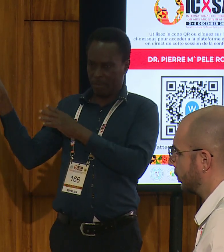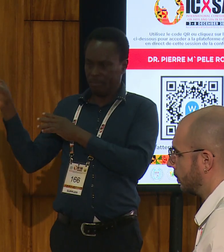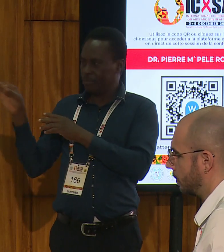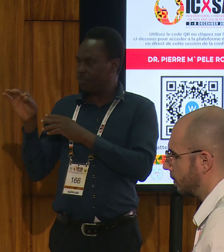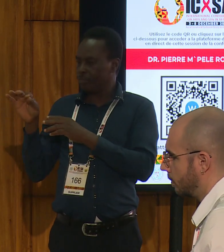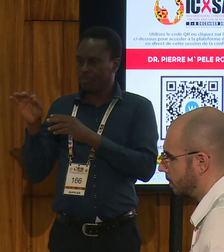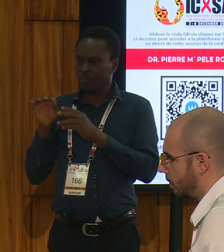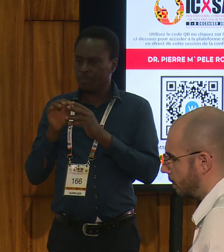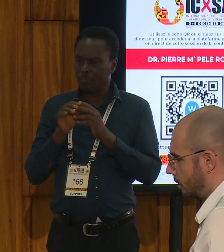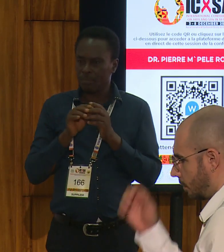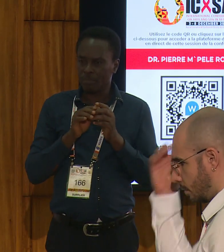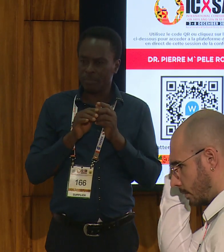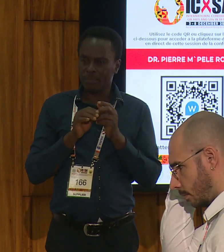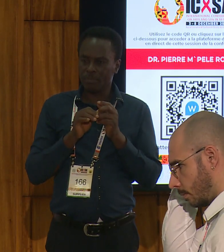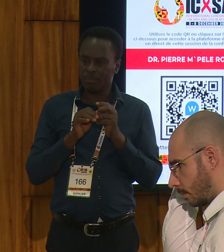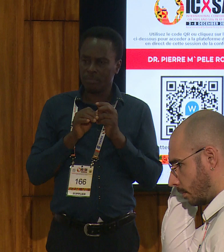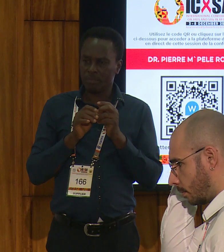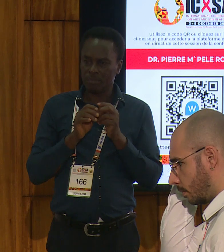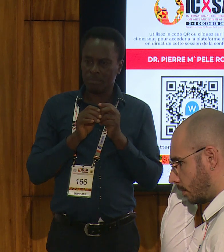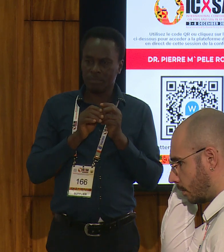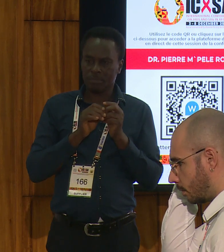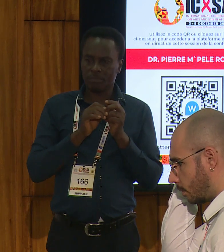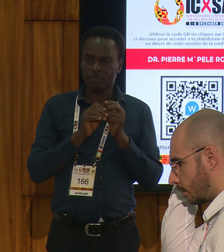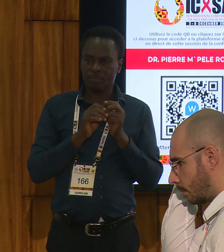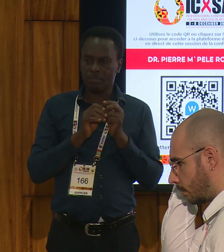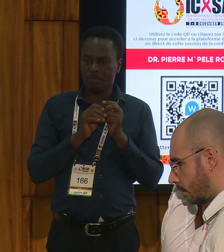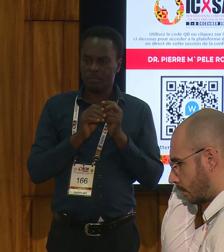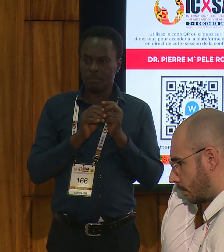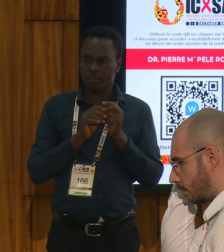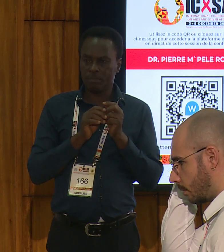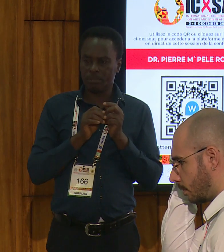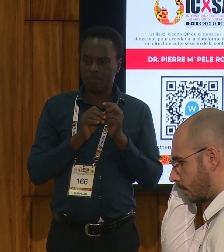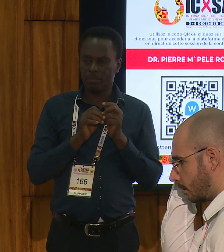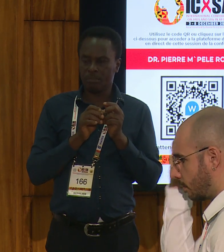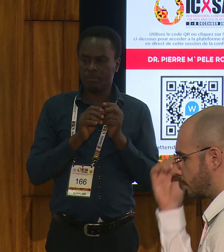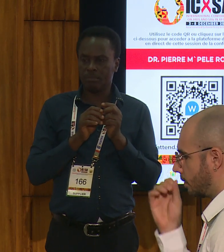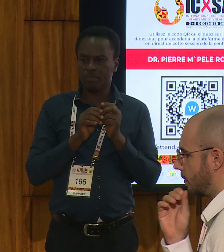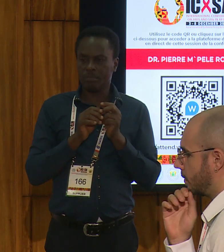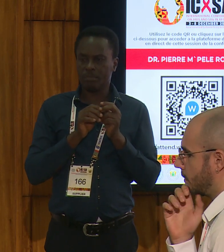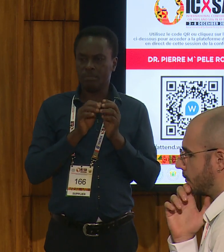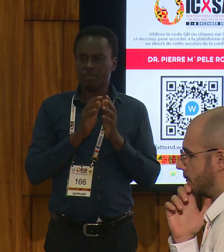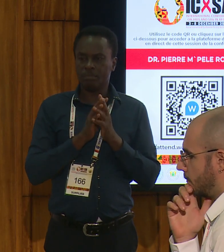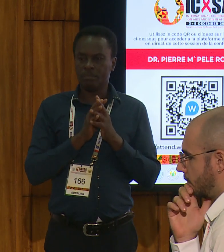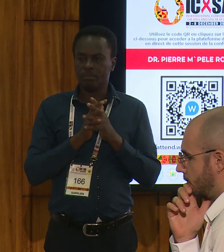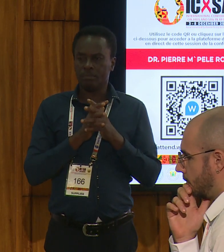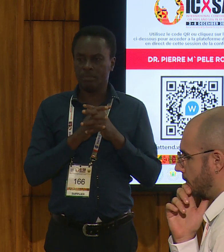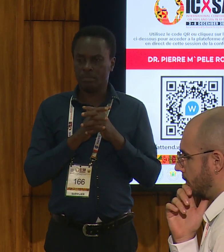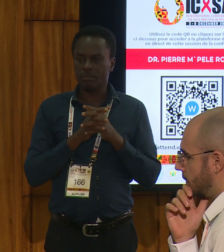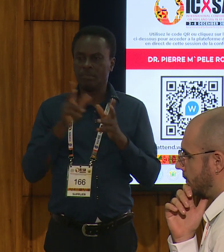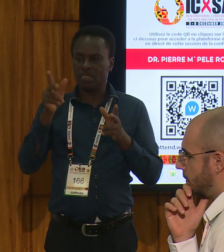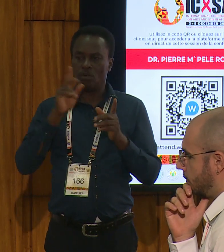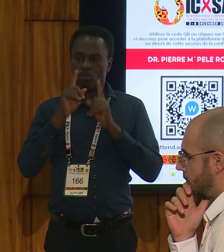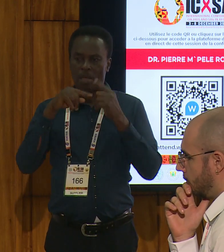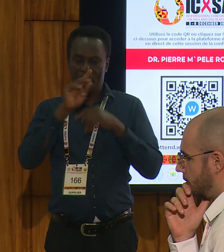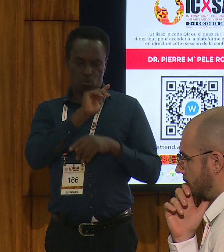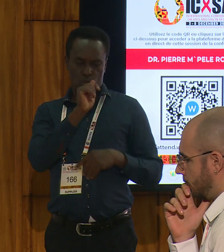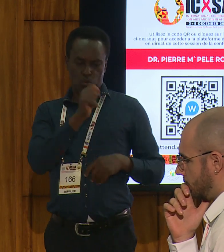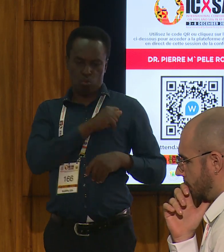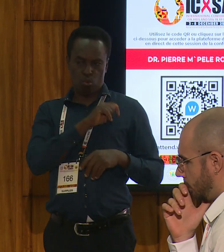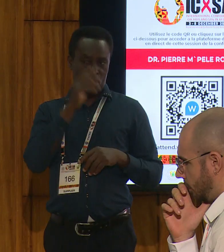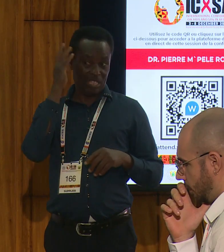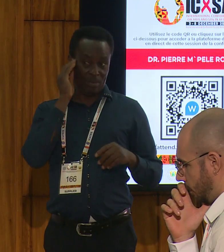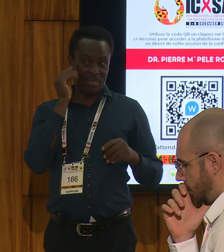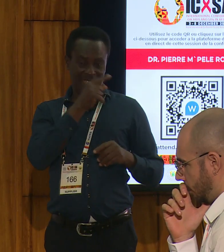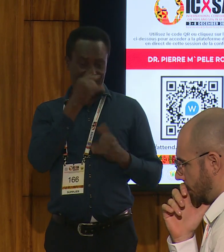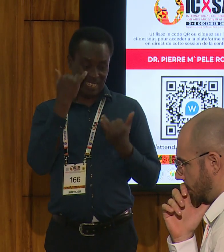qui est adressée à nos leaders, à nos jeunes leaders de Réagir Togo, qui nous ont